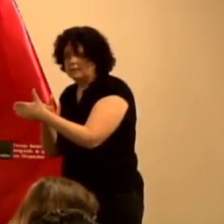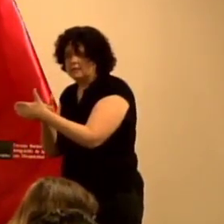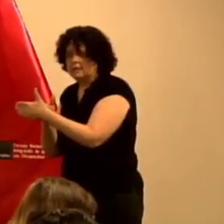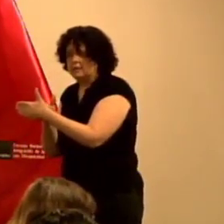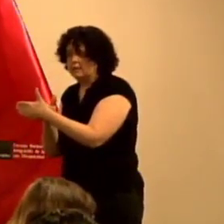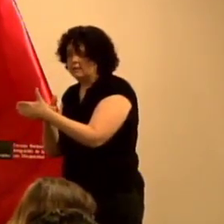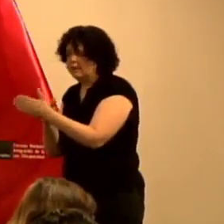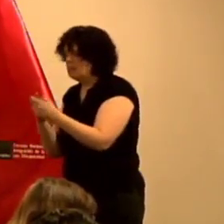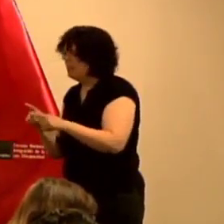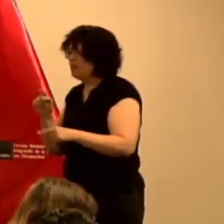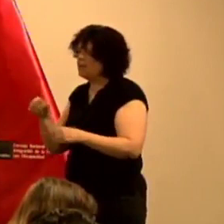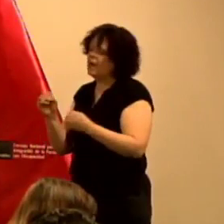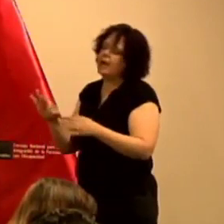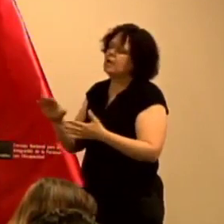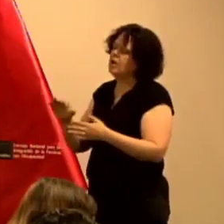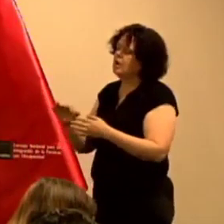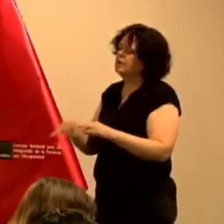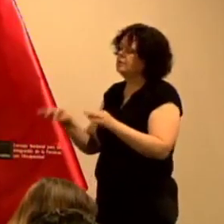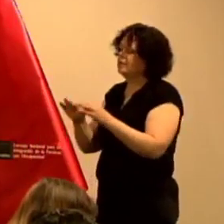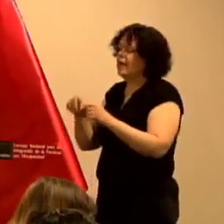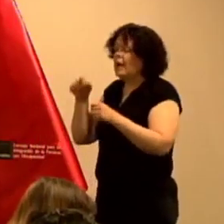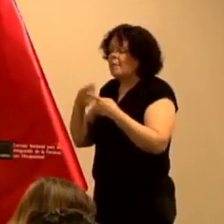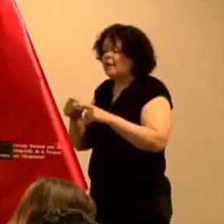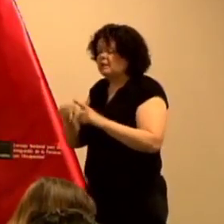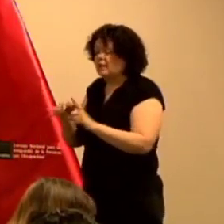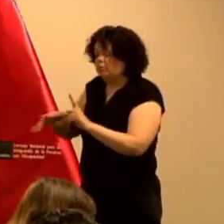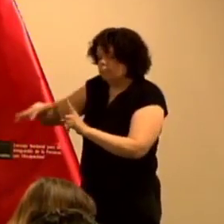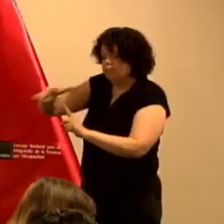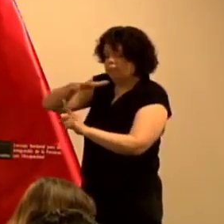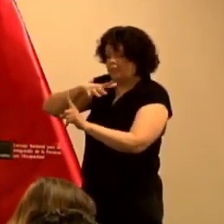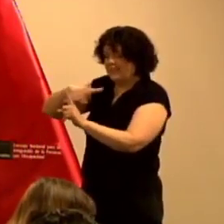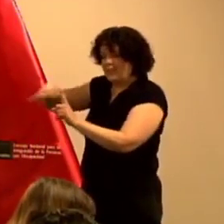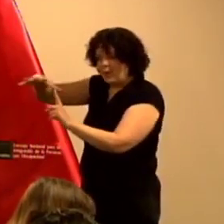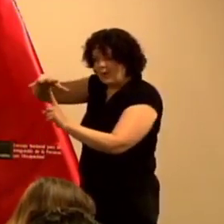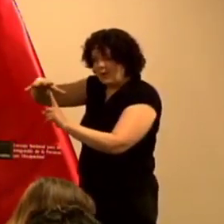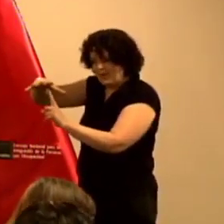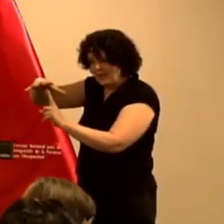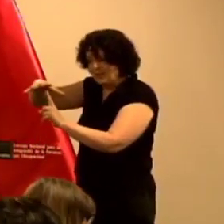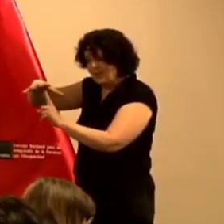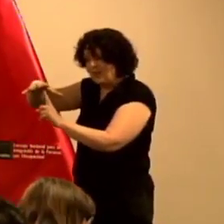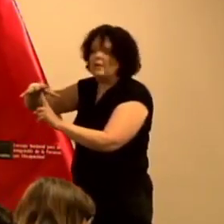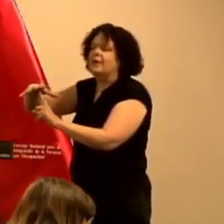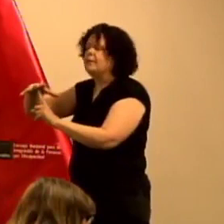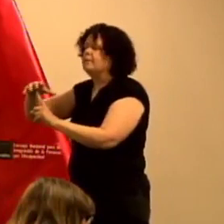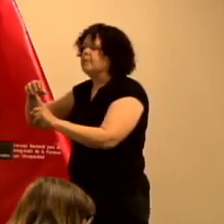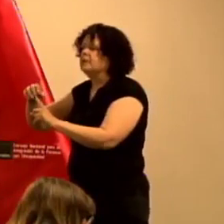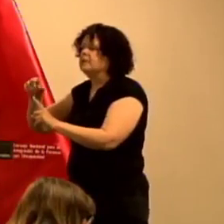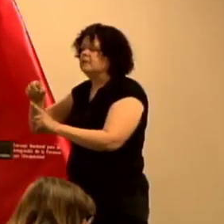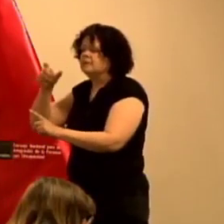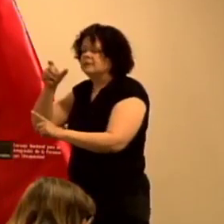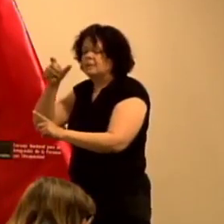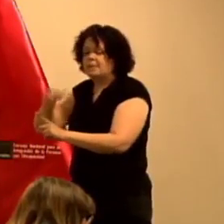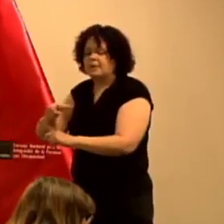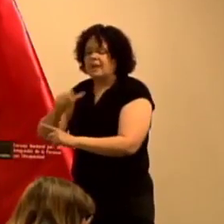Pero acá hay un aspecto importante. Si el entorno le da las facilidades del caso, si es una persona con